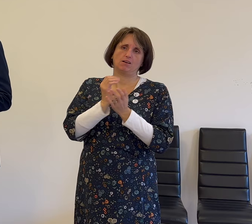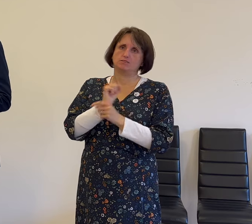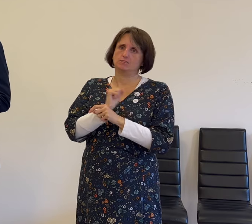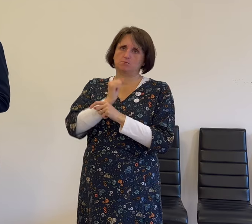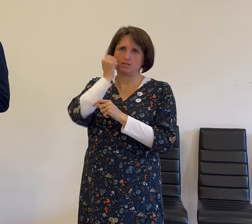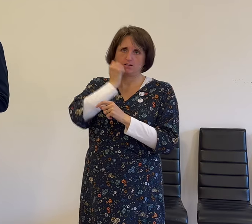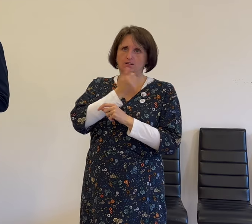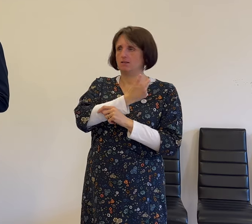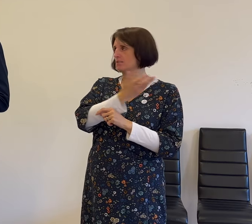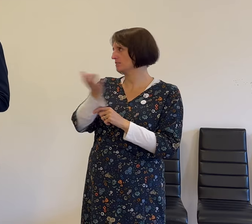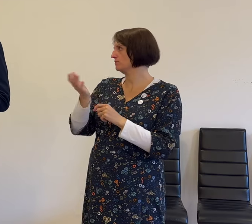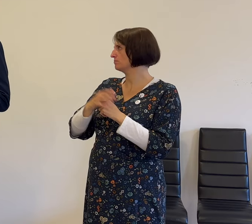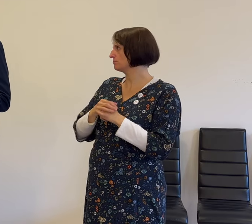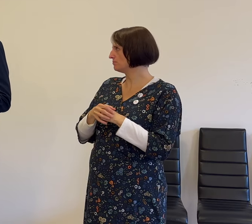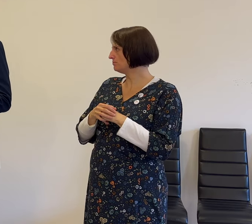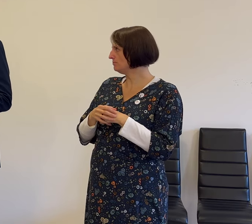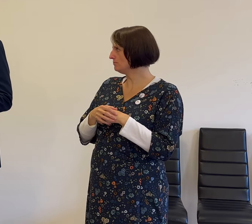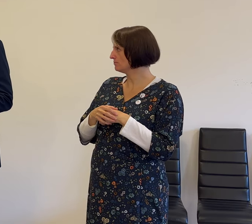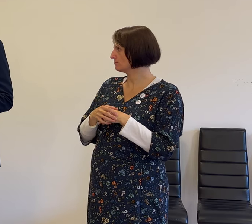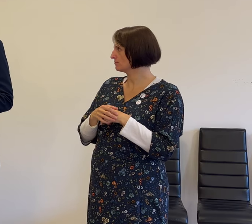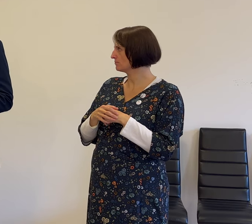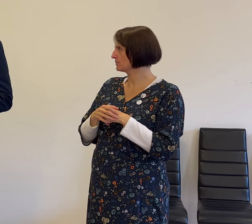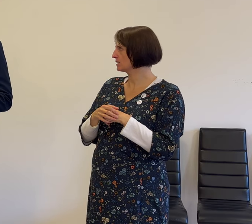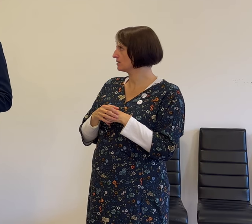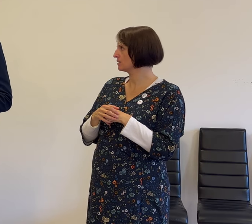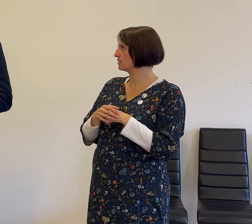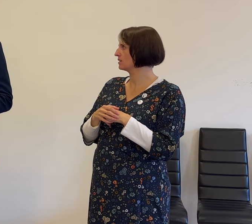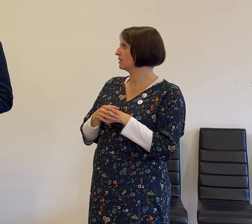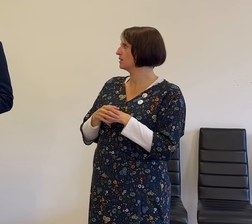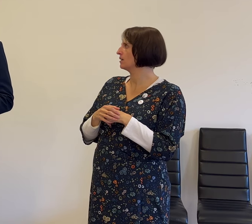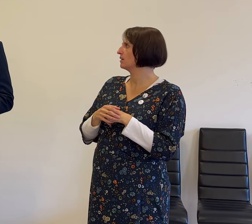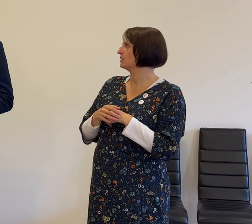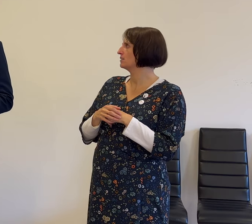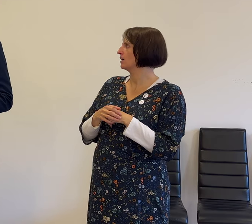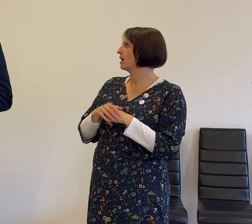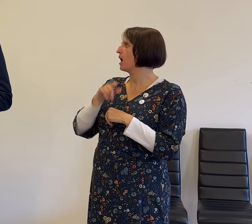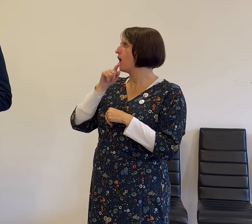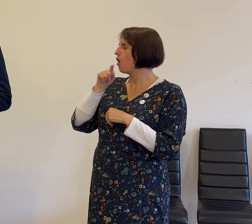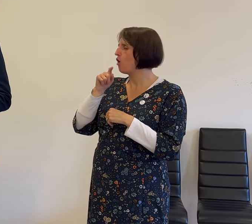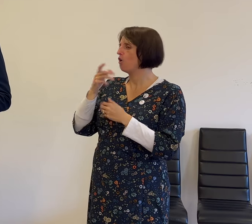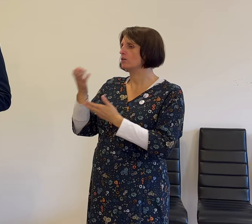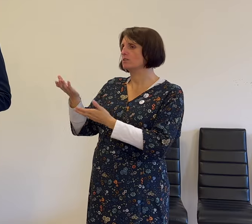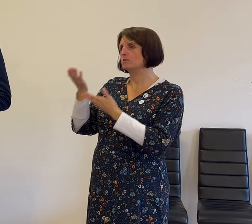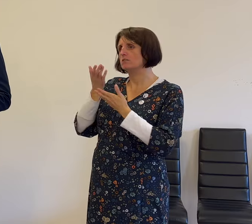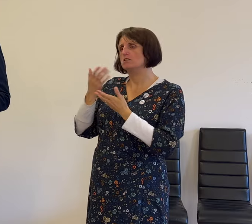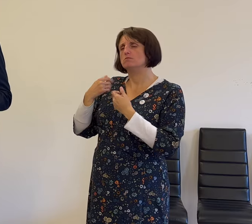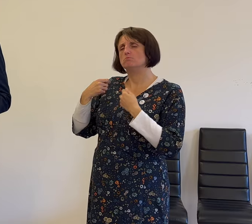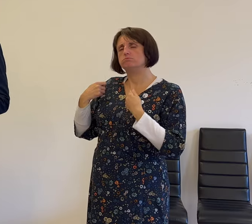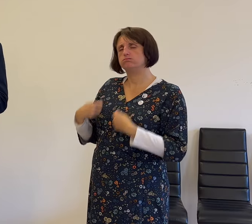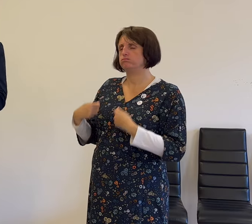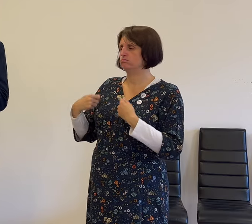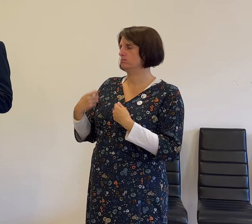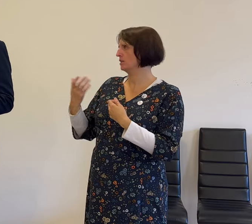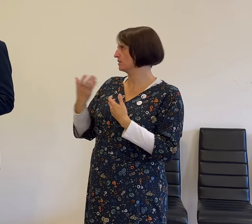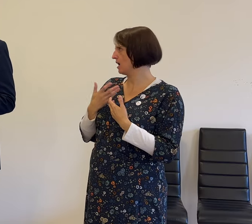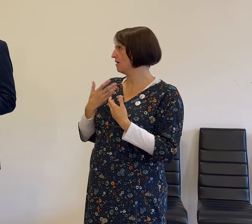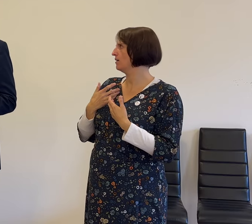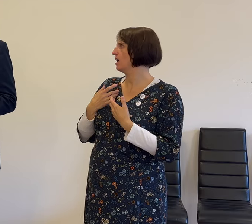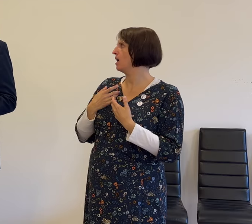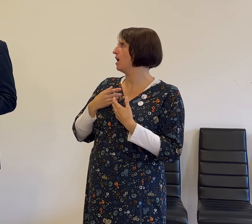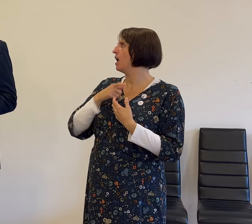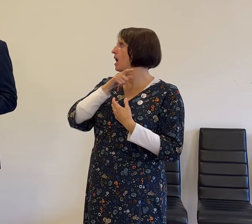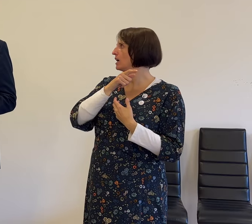zlem, které nás chtělo zotročit a které pro nás nic dobrého přichystané nemá. A připojit se k tomuhle